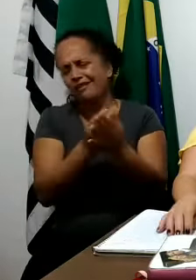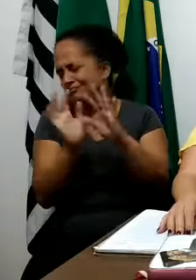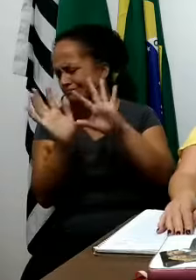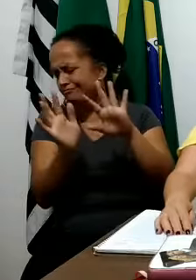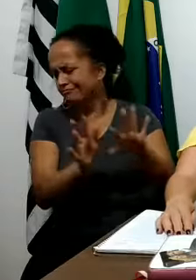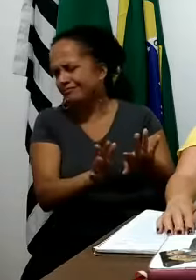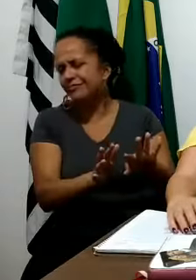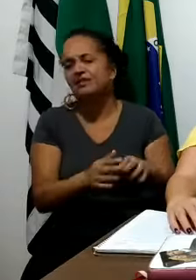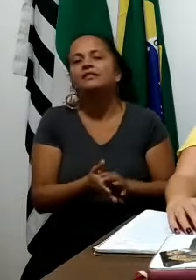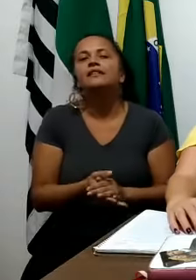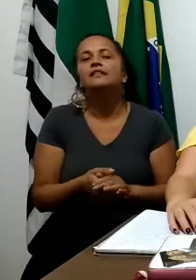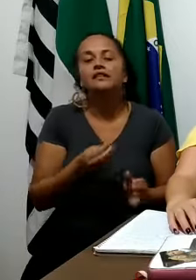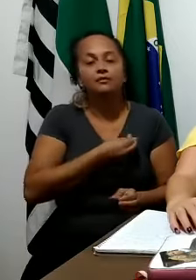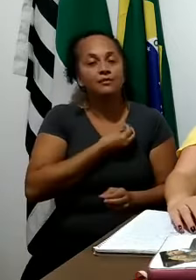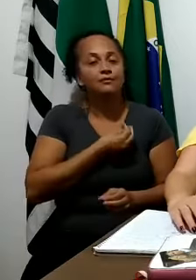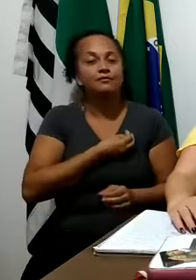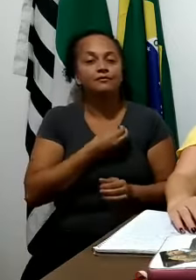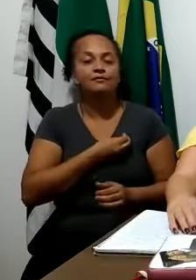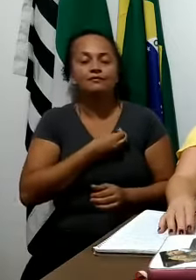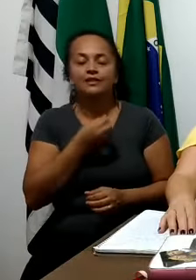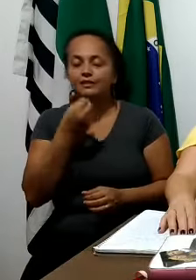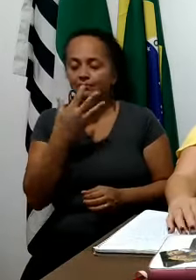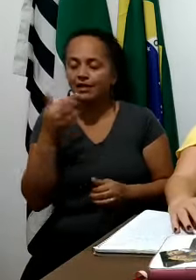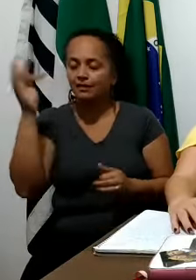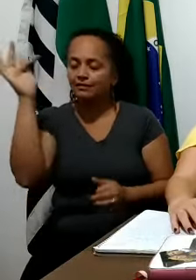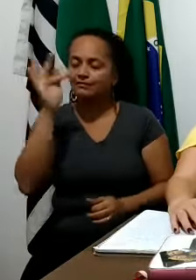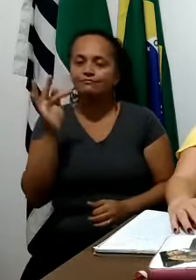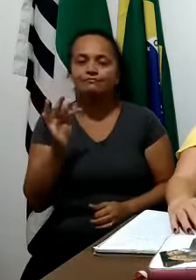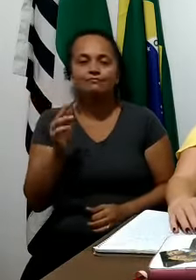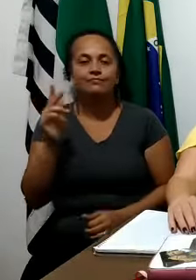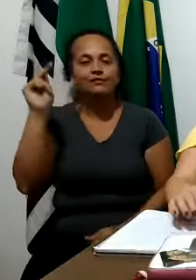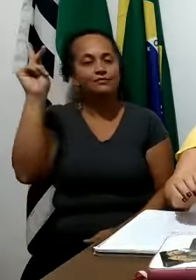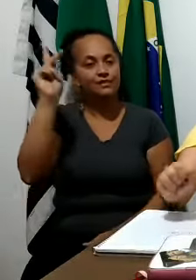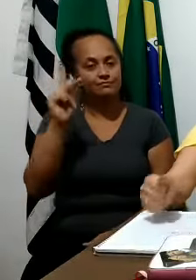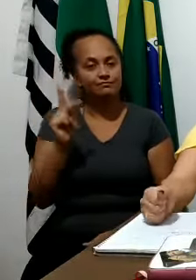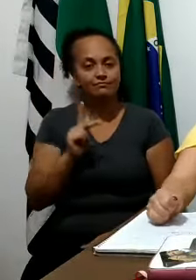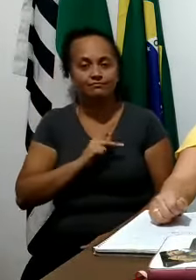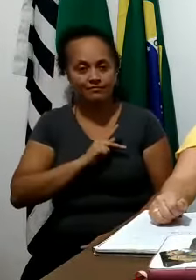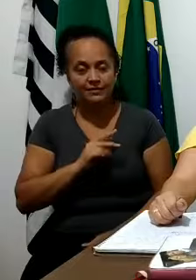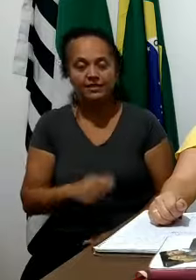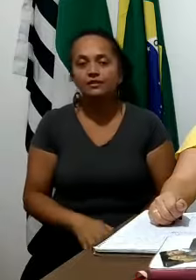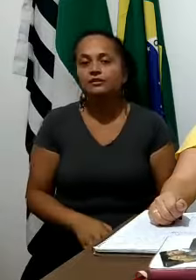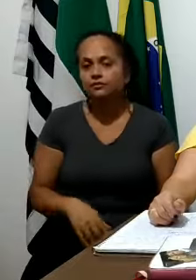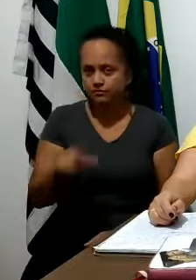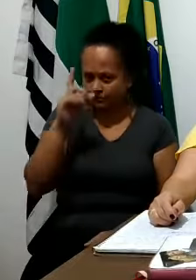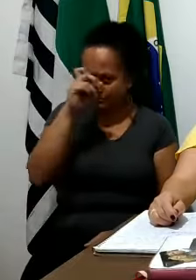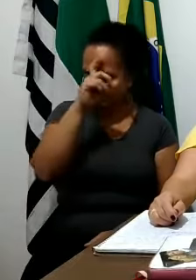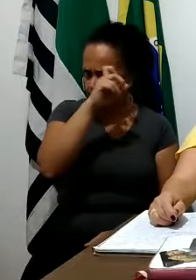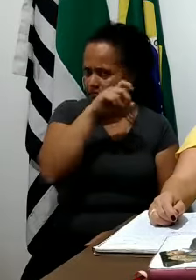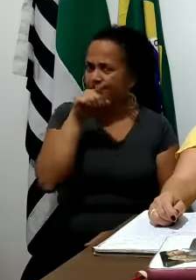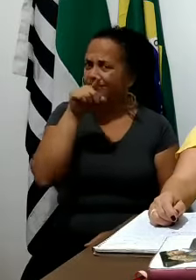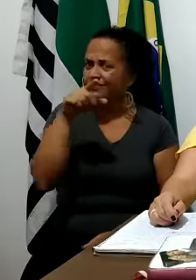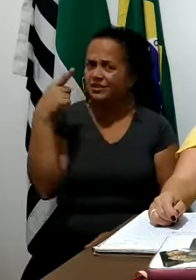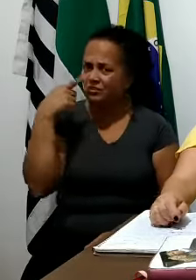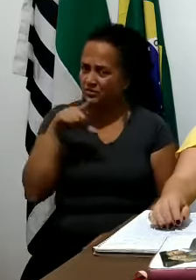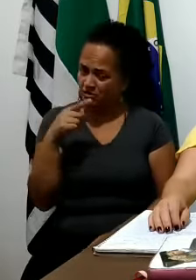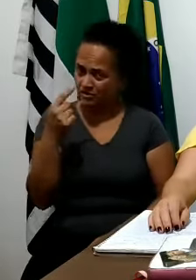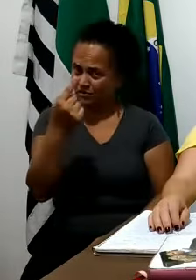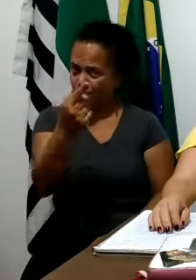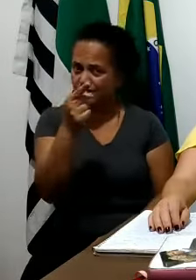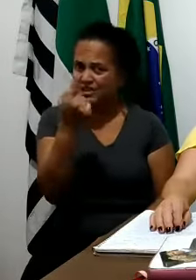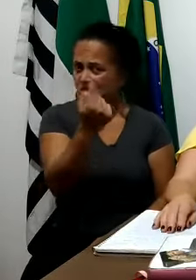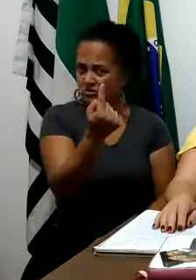nos tempos de hoje, né? É difícil você não conseguir continuar se você estiver sozinho. Por